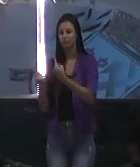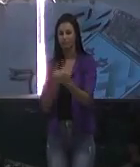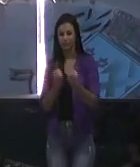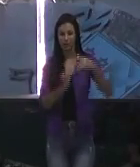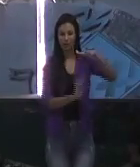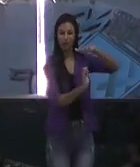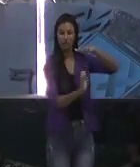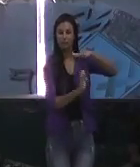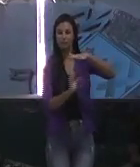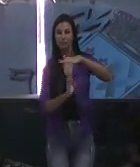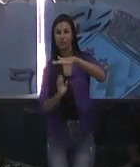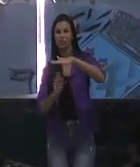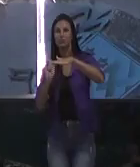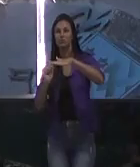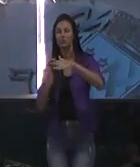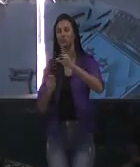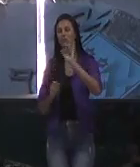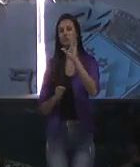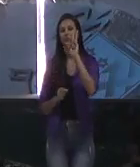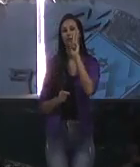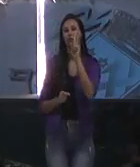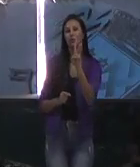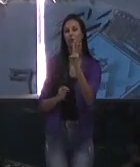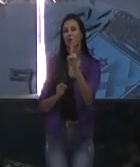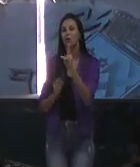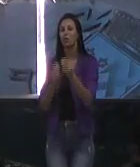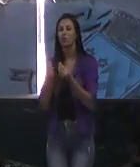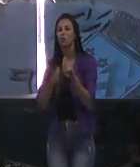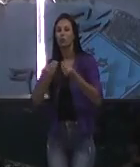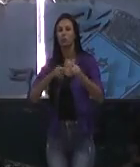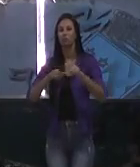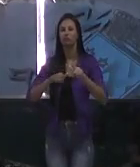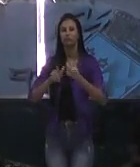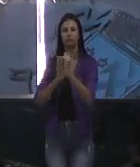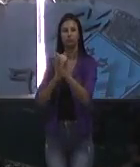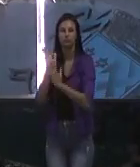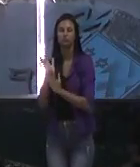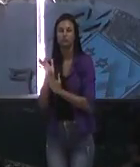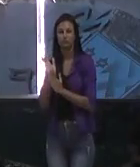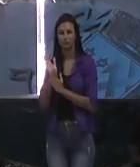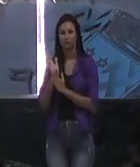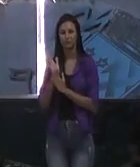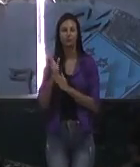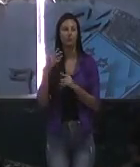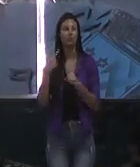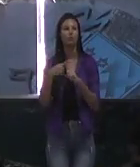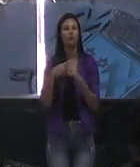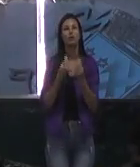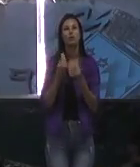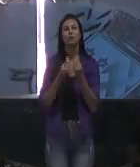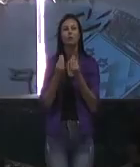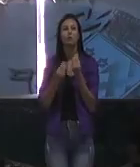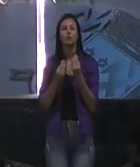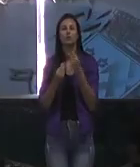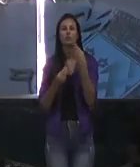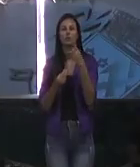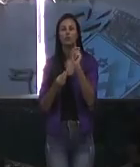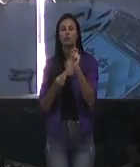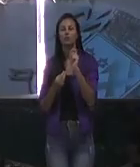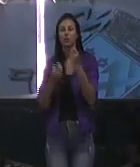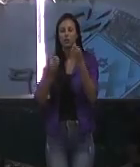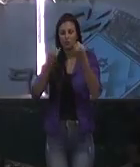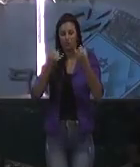ela só é levada em consideração a atividade, ou seja, o KINAI da empresa. Então, vamos dizer, só para